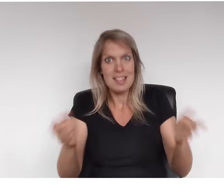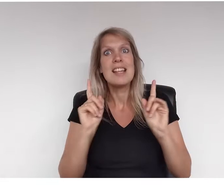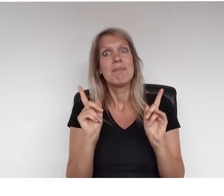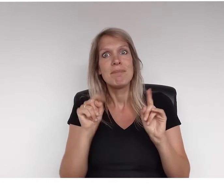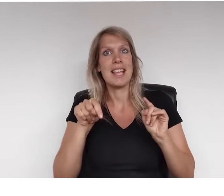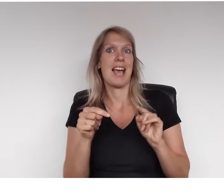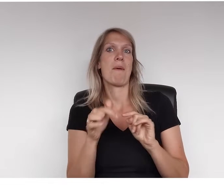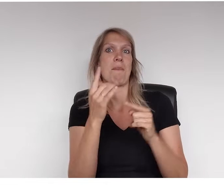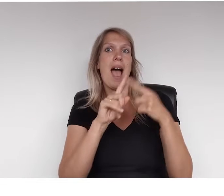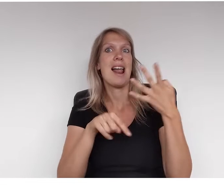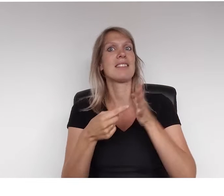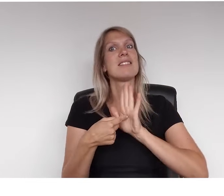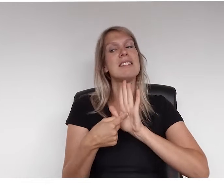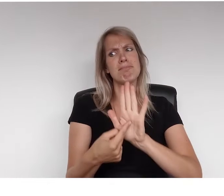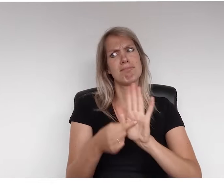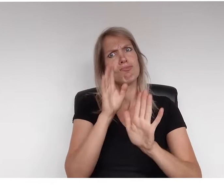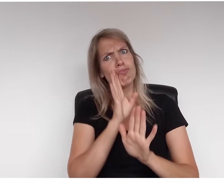zien. Kijken jullie mee?